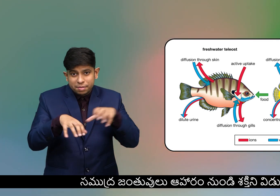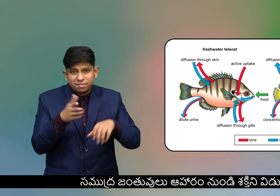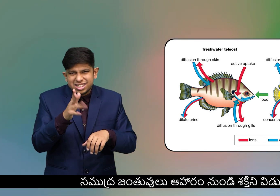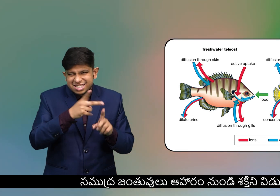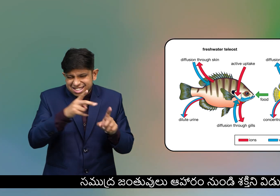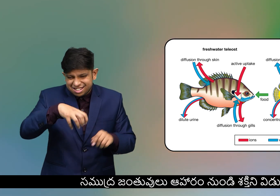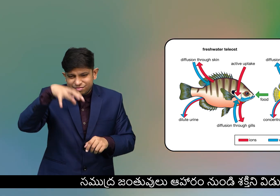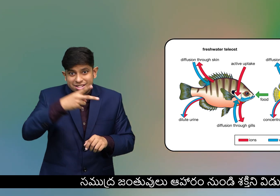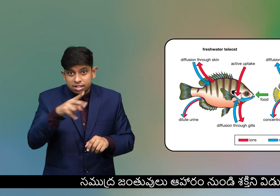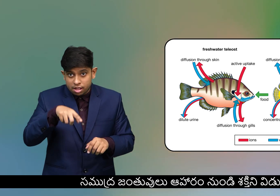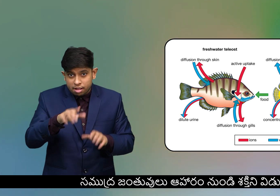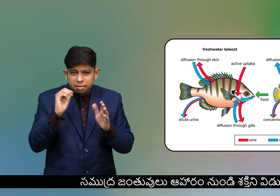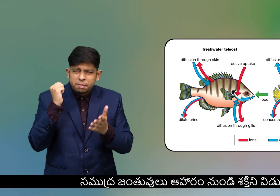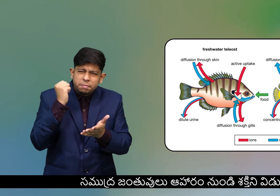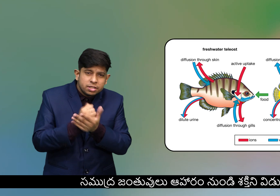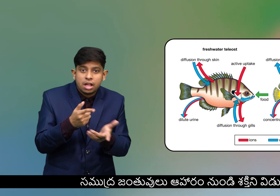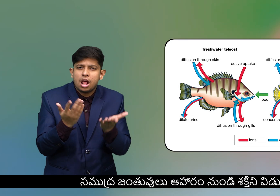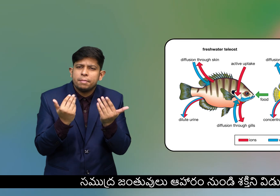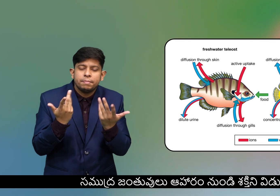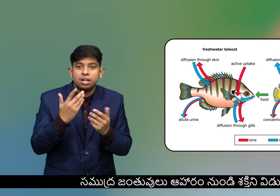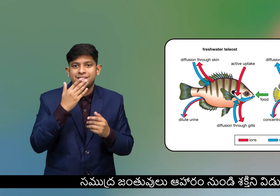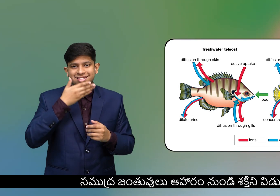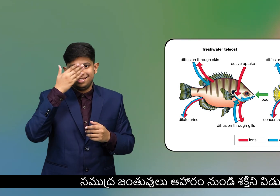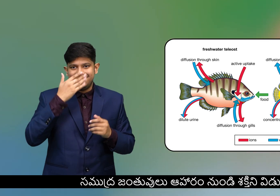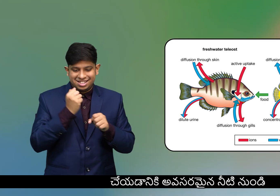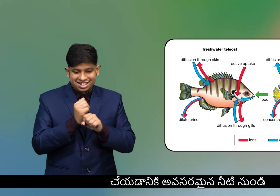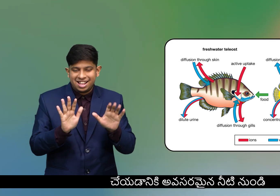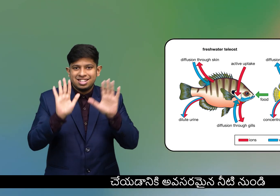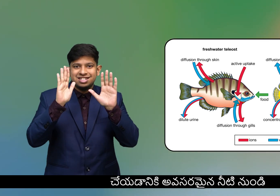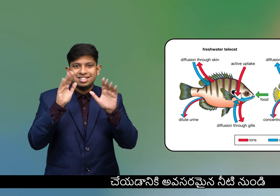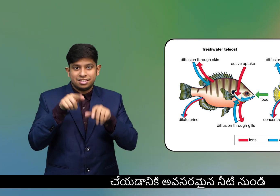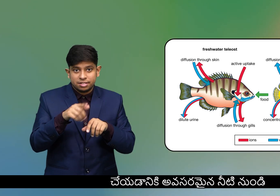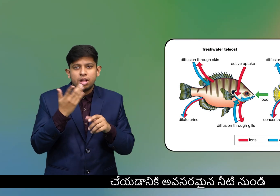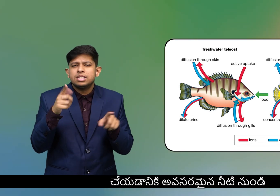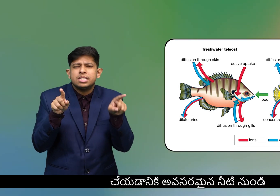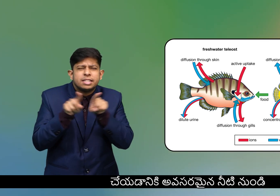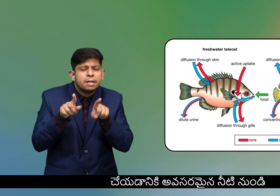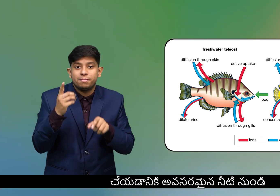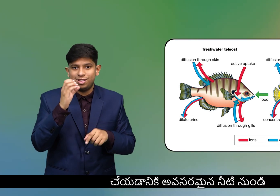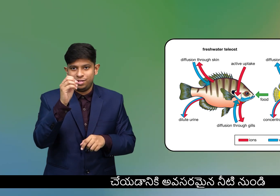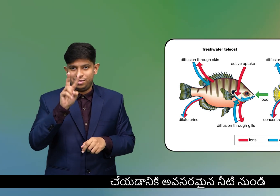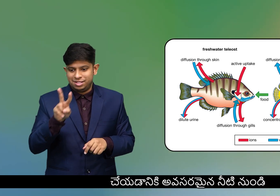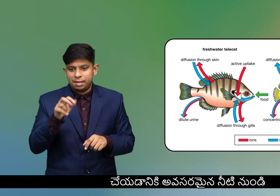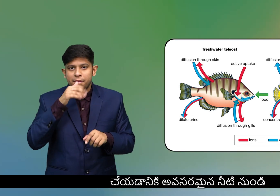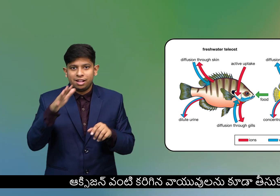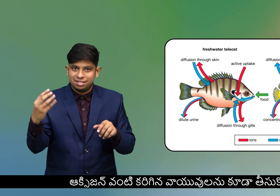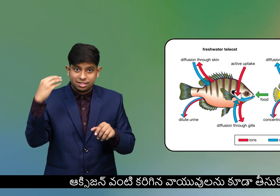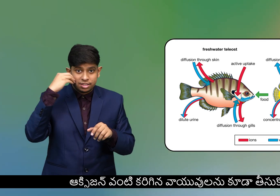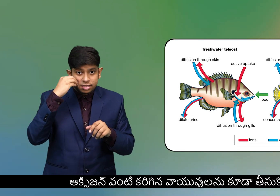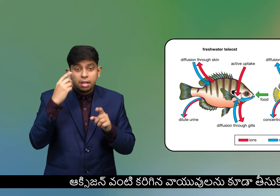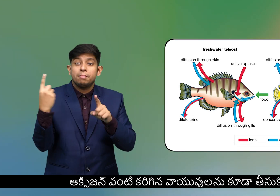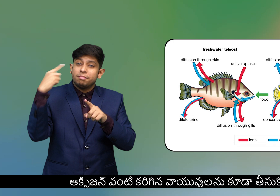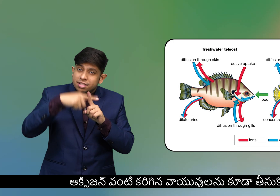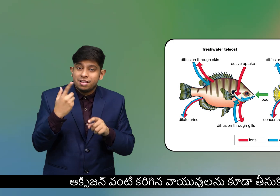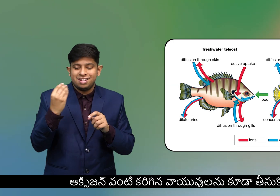జంతువులు ఆహారం నుండి శక్తిని విడుదల చేయడానికి అవసరమైన నీటి నుండి